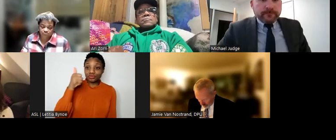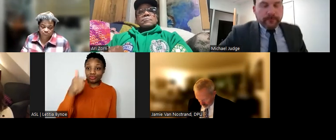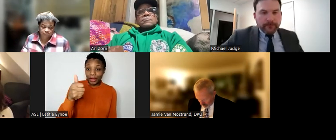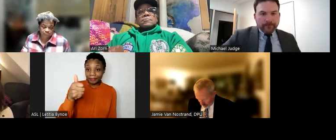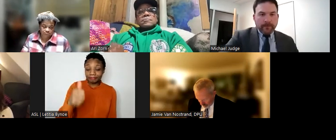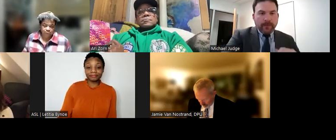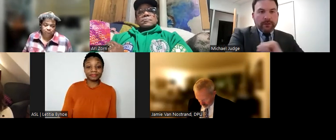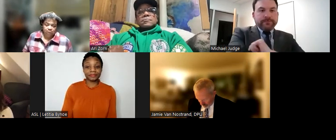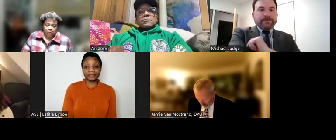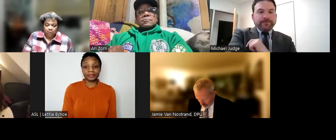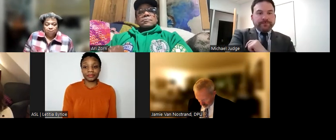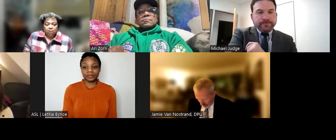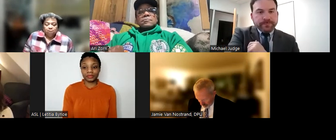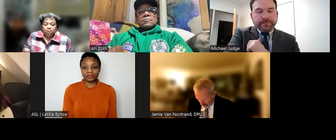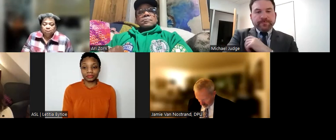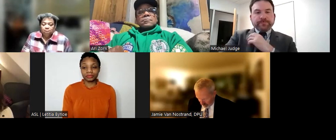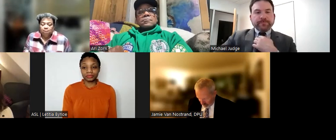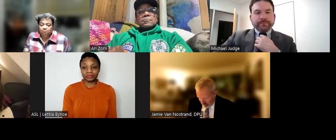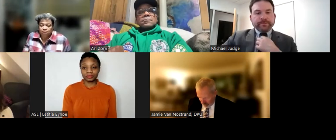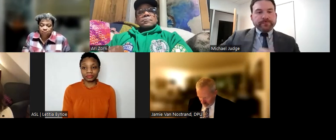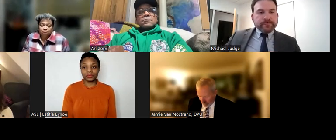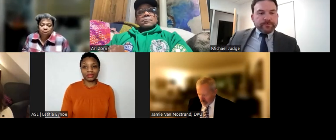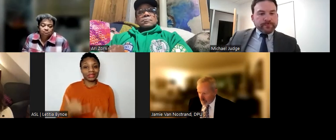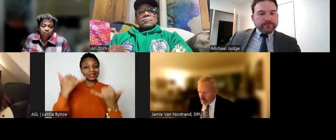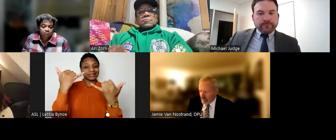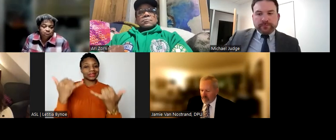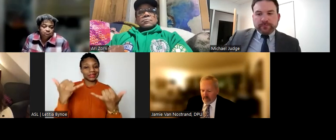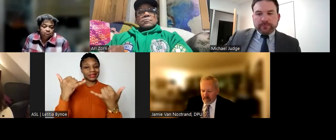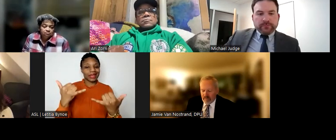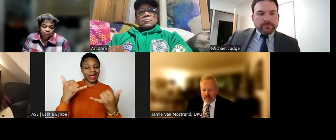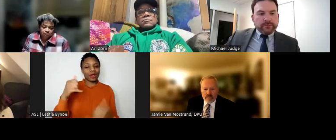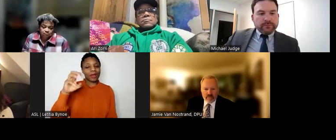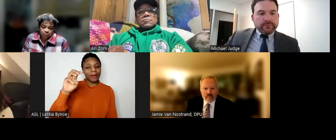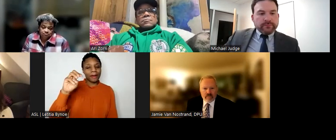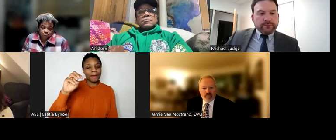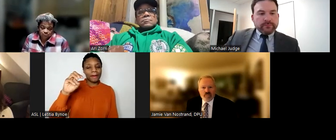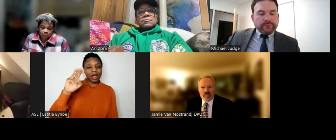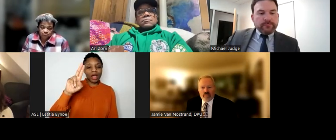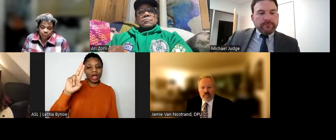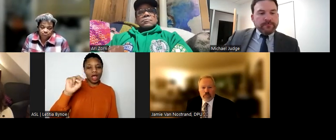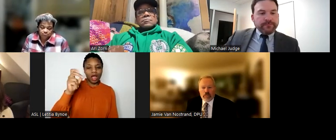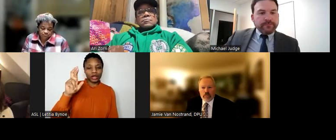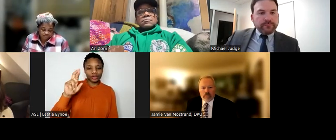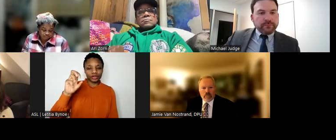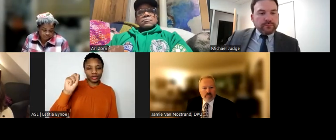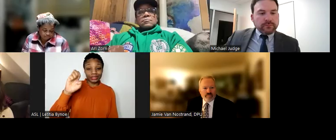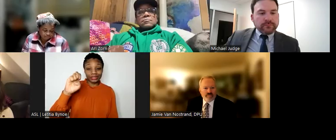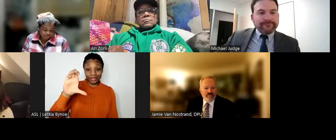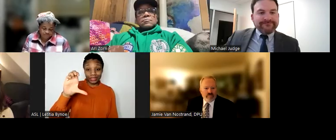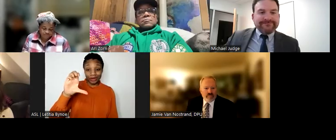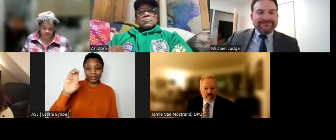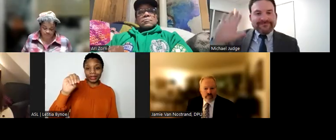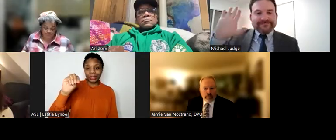Okay gracias entonces nos vamos a mover ahora al resumen informativo del subsecretario